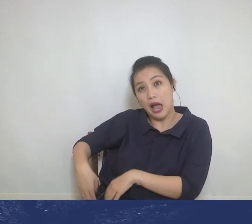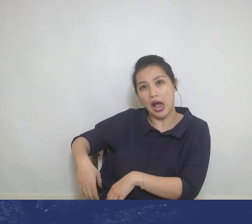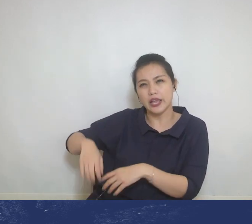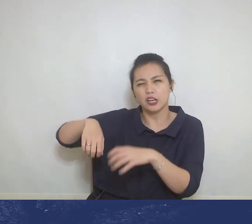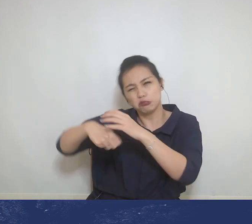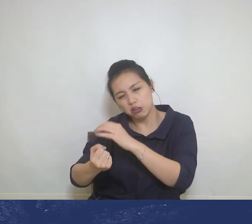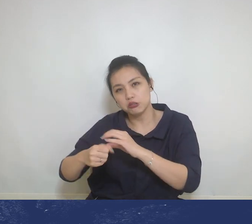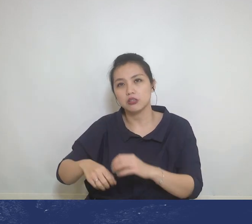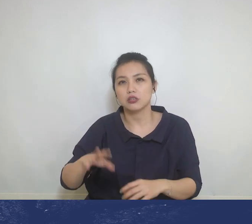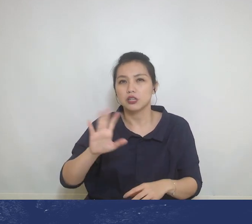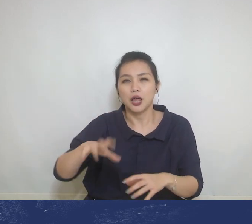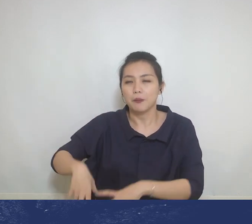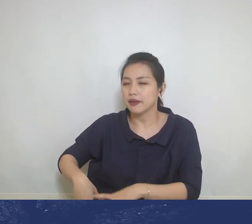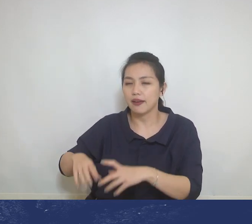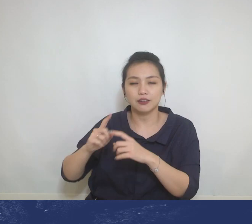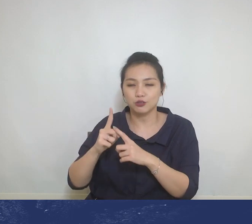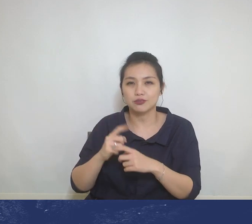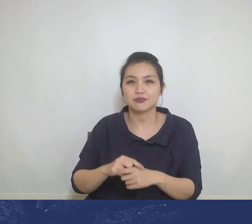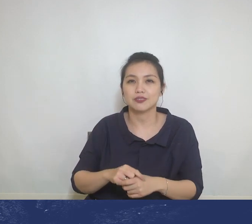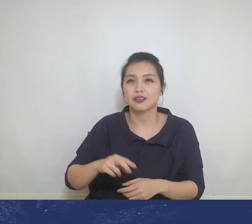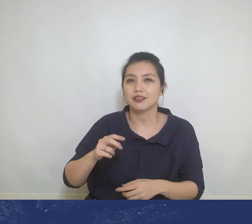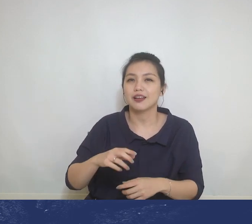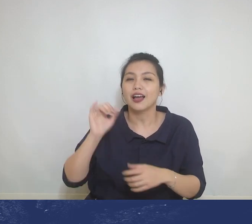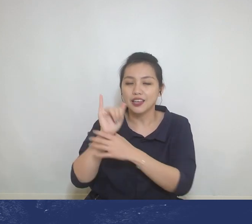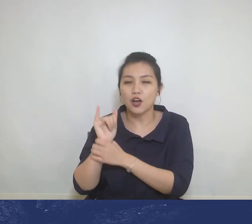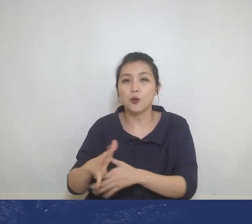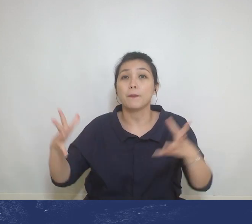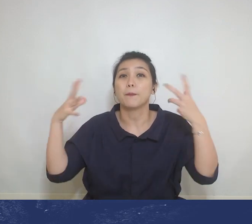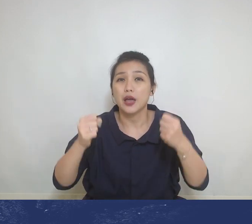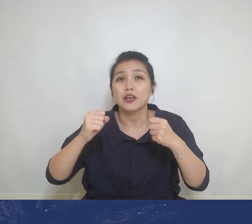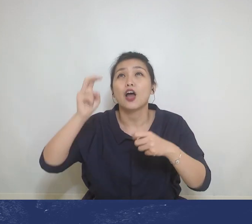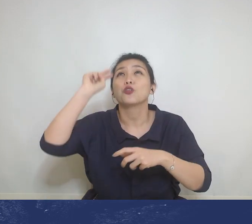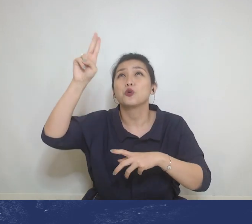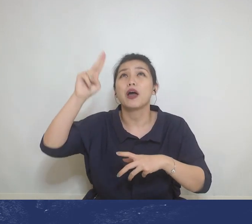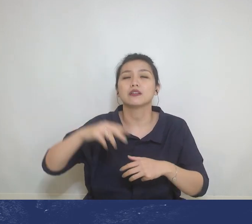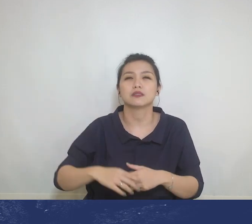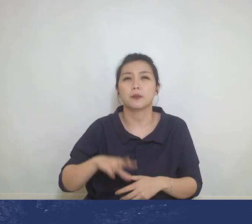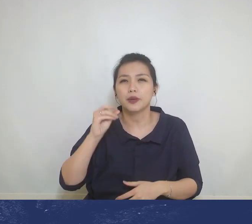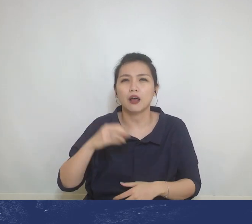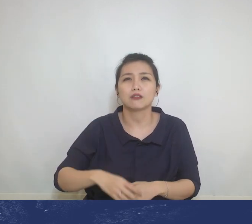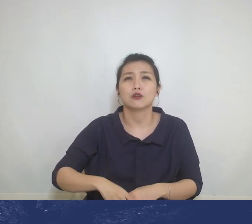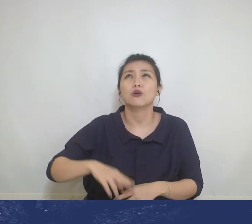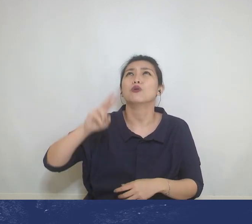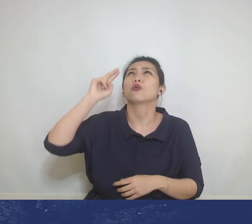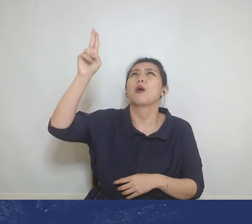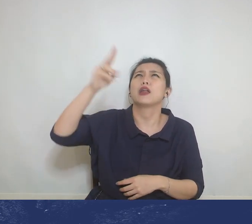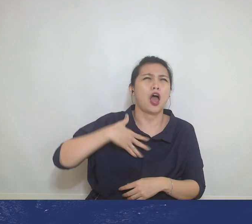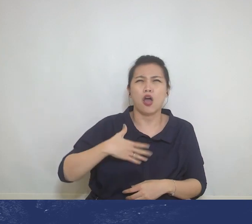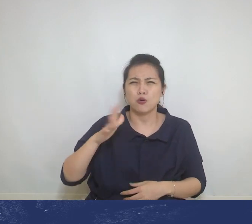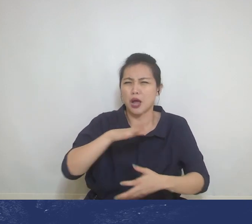pegangi sendi pangkal pahanya. Dia pegangi Tuhan dan dia ngomong, I will not let you go unless you bless